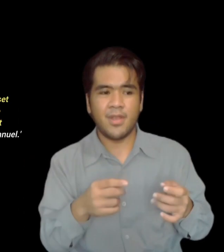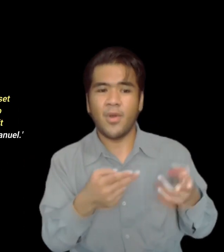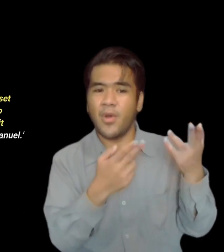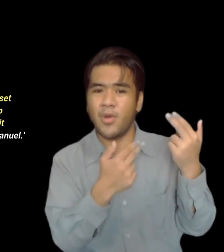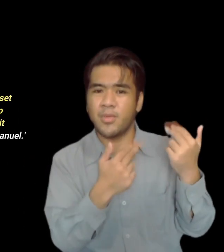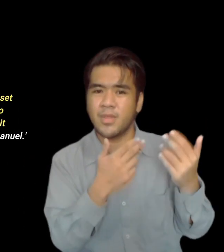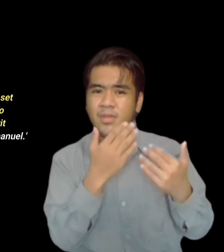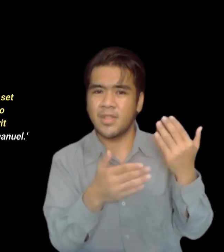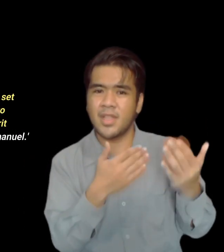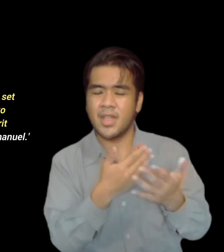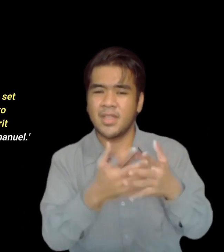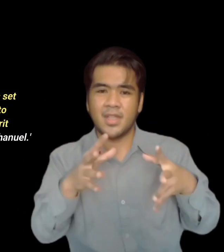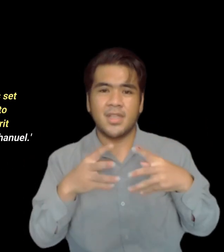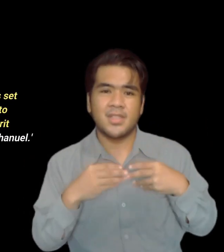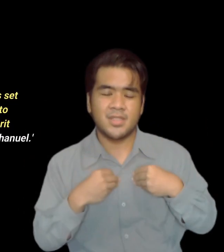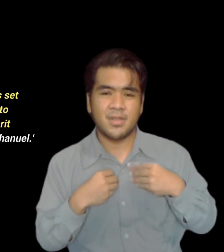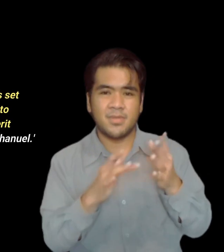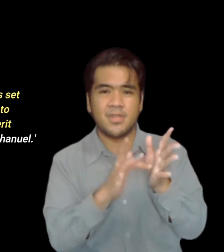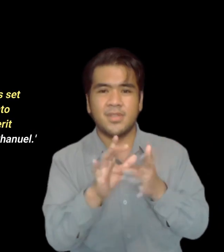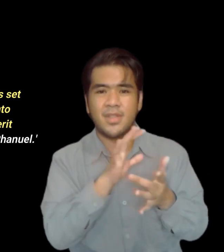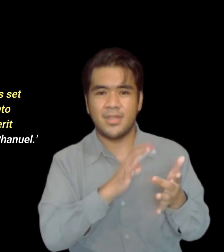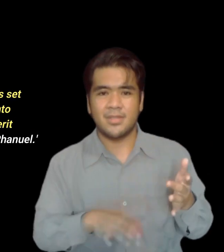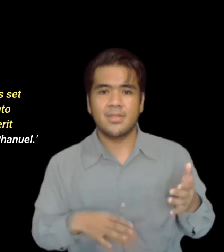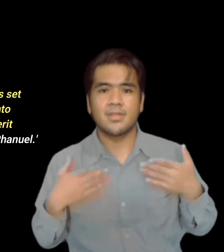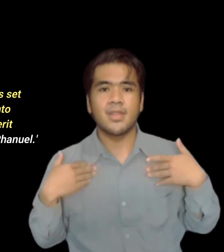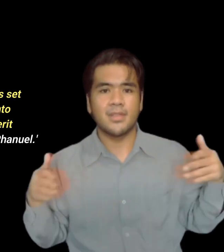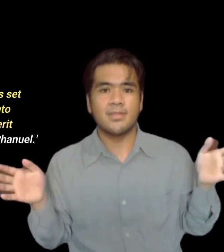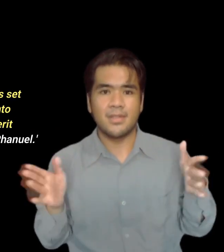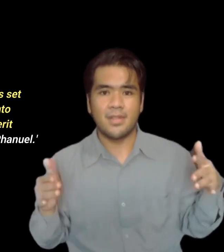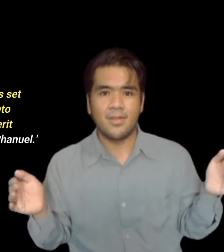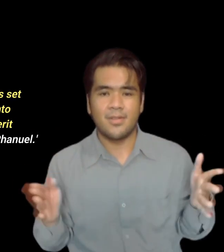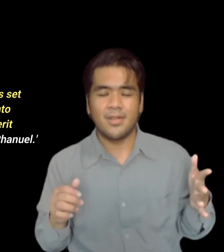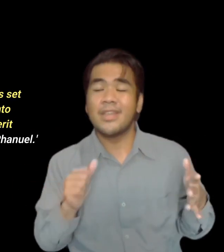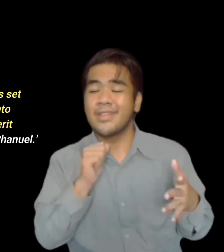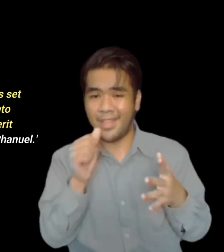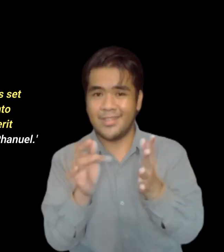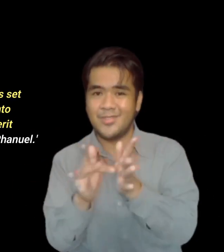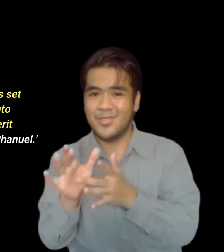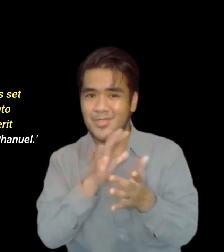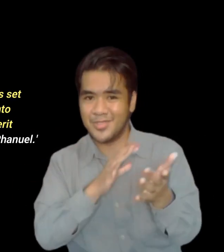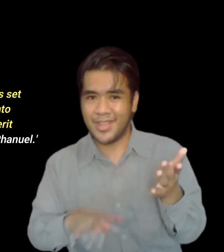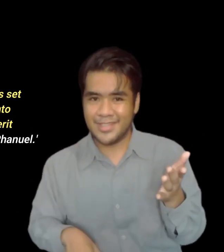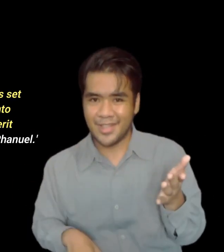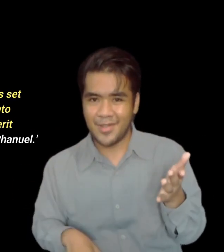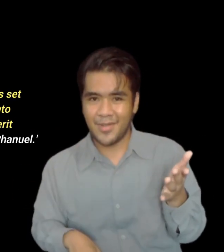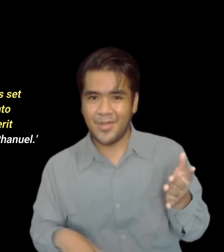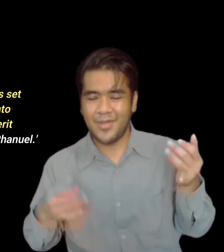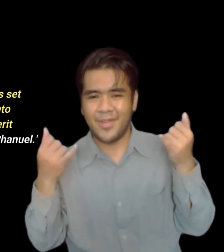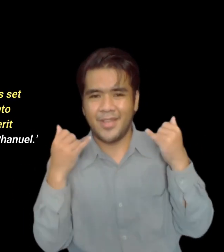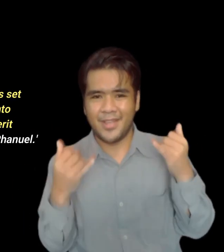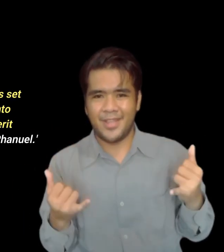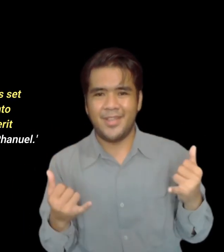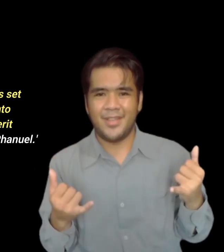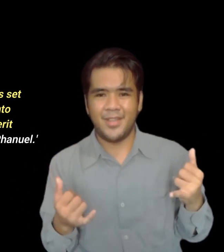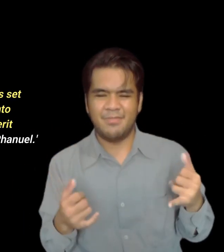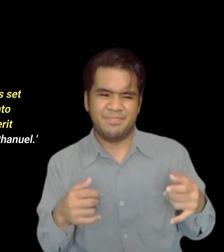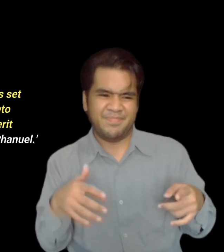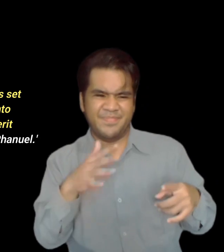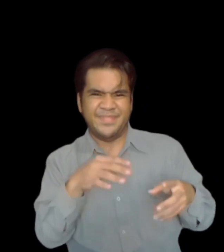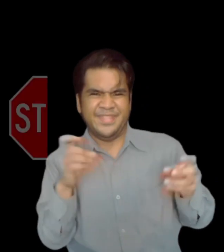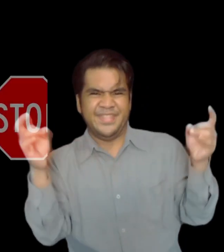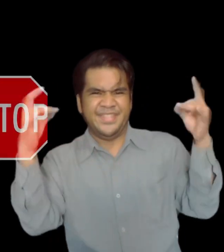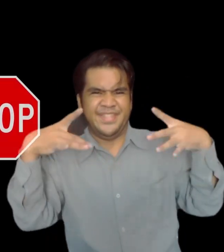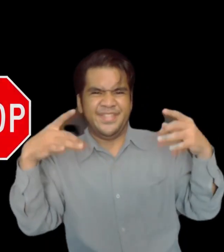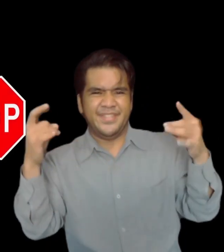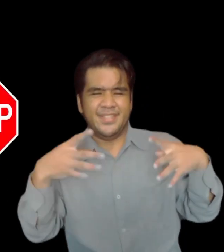naman, sinasabi dito na ang pag-aasa daw ng mga nagmamana ng buhay na walang hanggan ay ang anghel na si Panuel, imbis na ang ating Panginoong